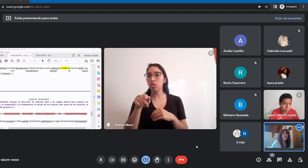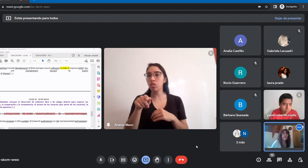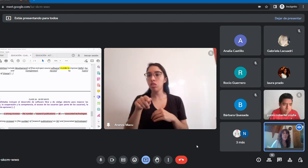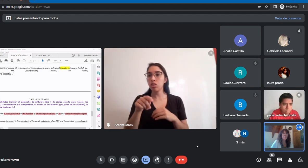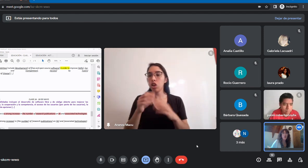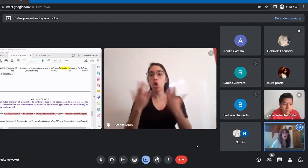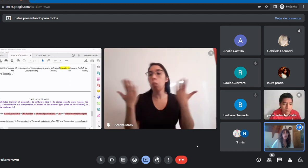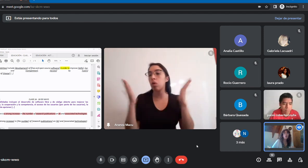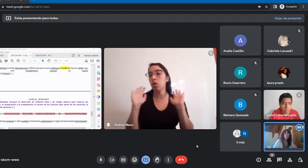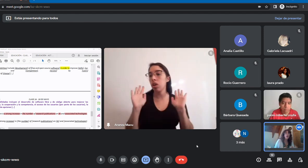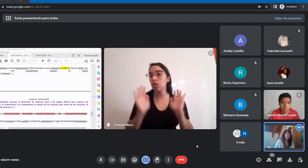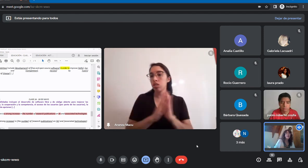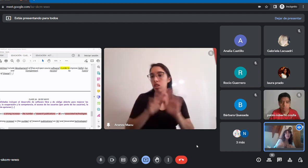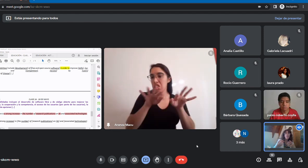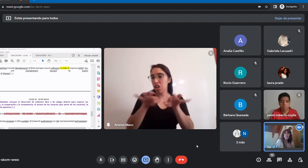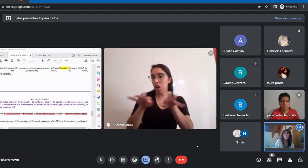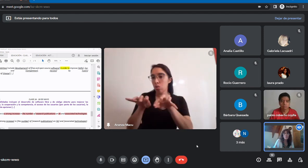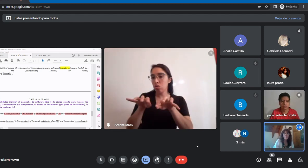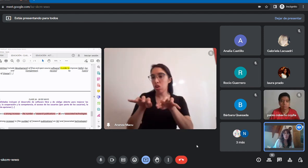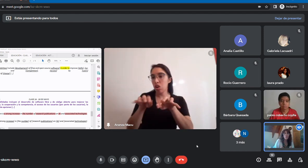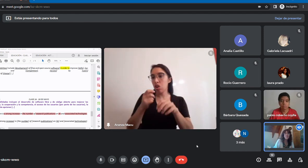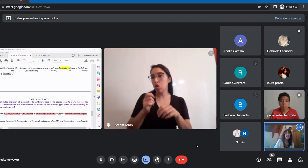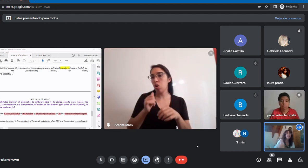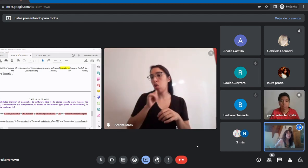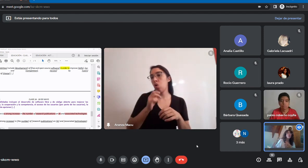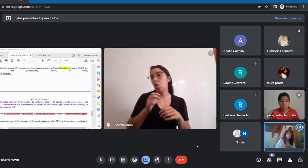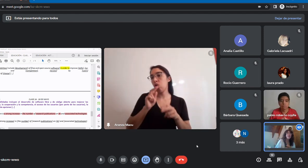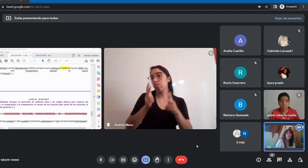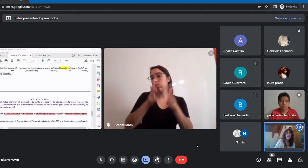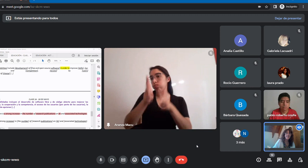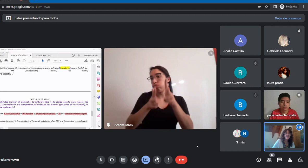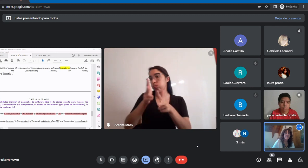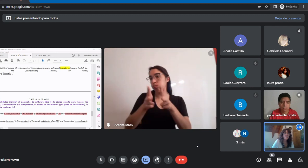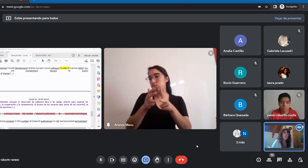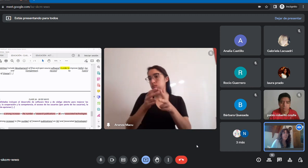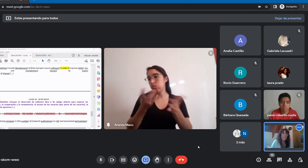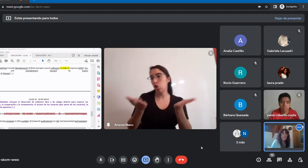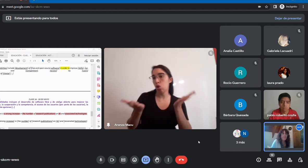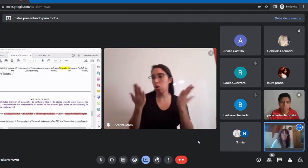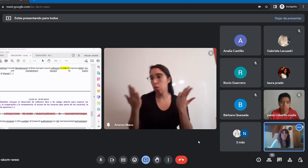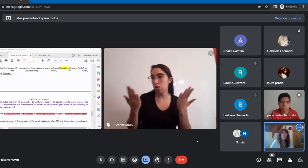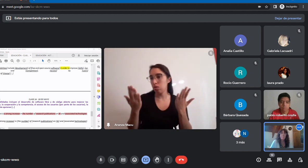y también hemos hablado que por ahí él quiere participar o contestar y ya contestan antes, ¿sí?